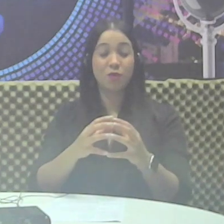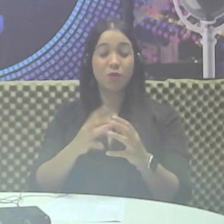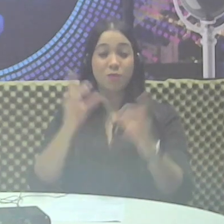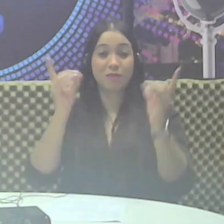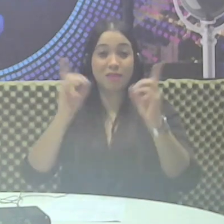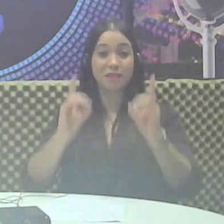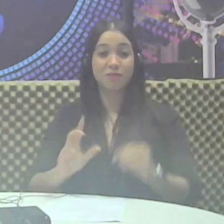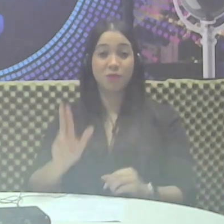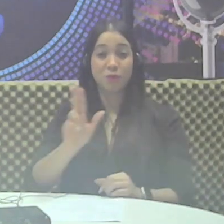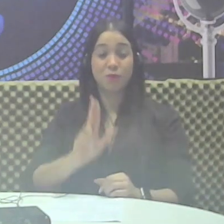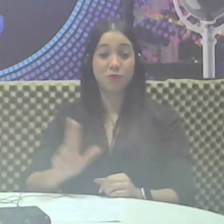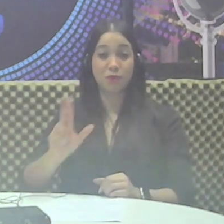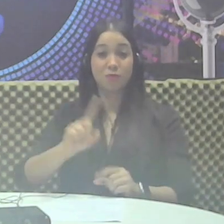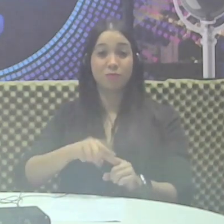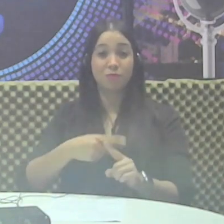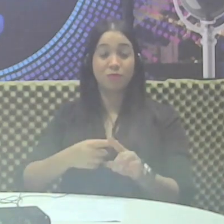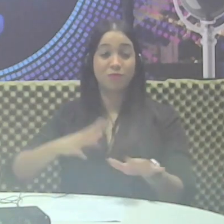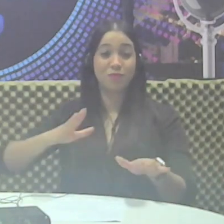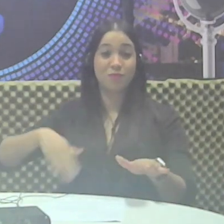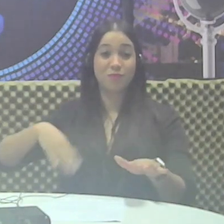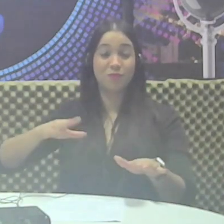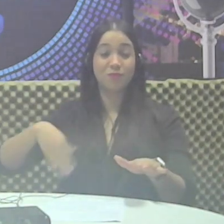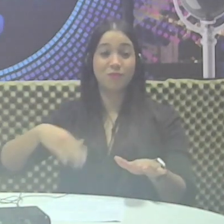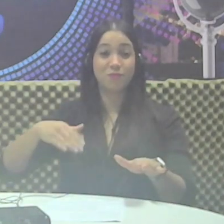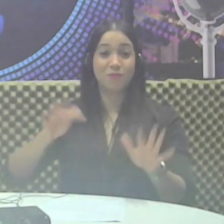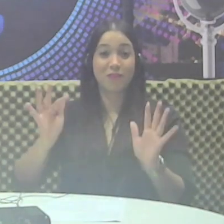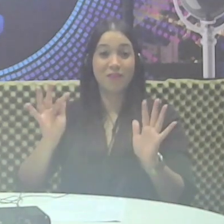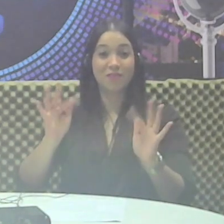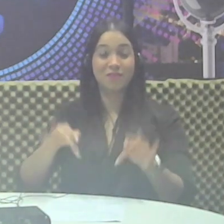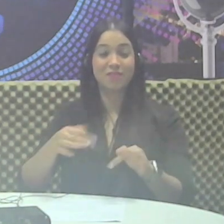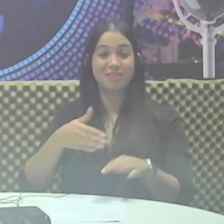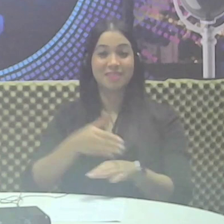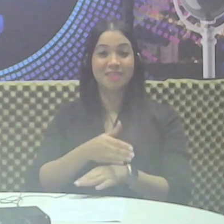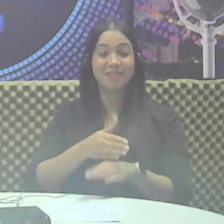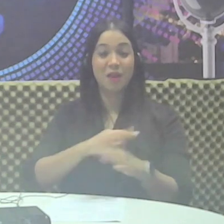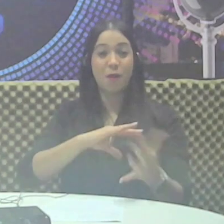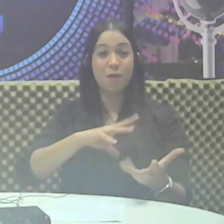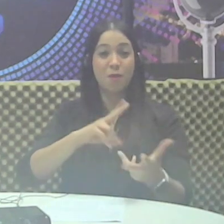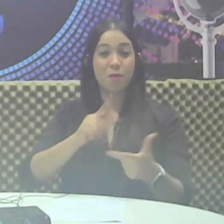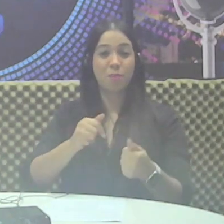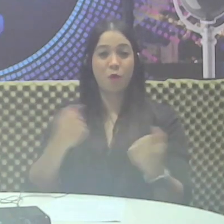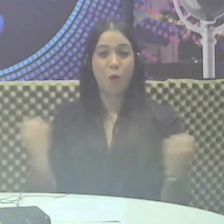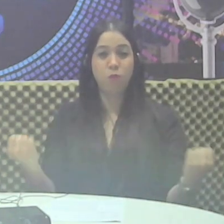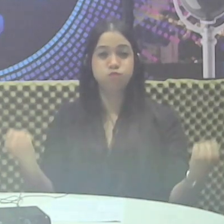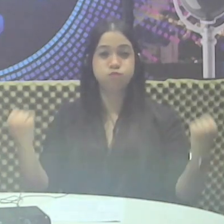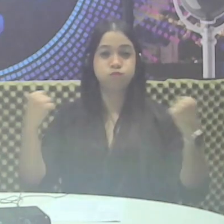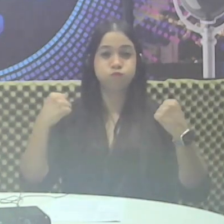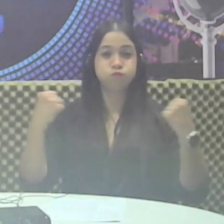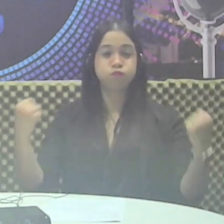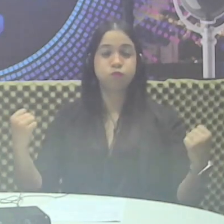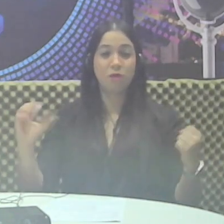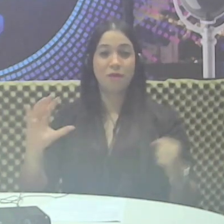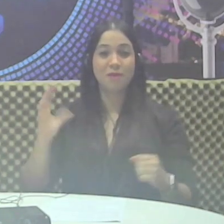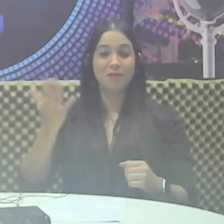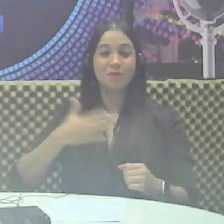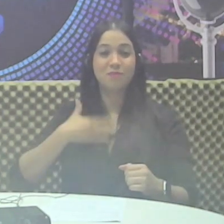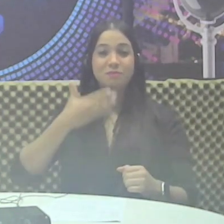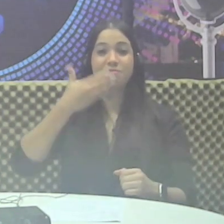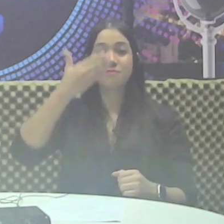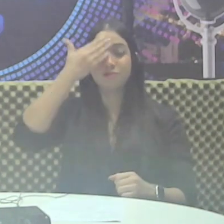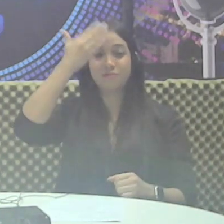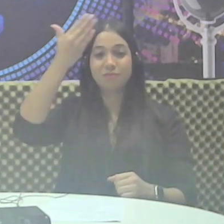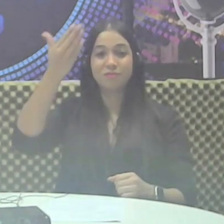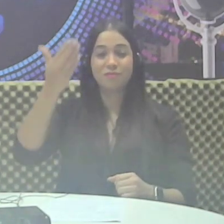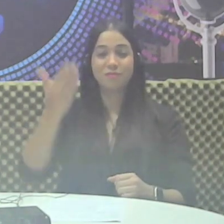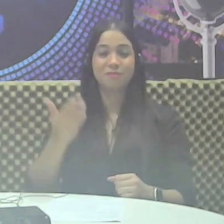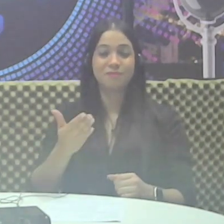de Uberlândia e Praia Clube, encerraram sua participação no Mundial de Levantamento de Peso, realizado em Dubai, nos Emirados